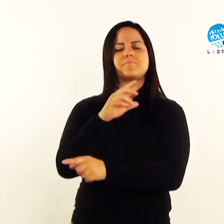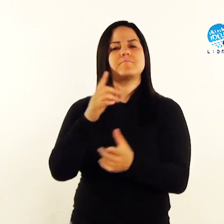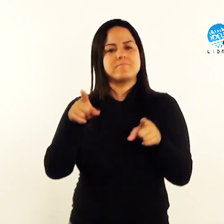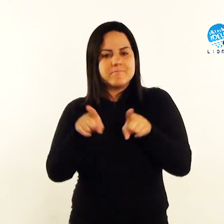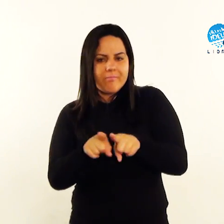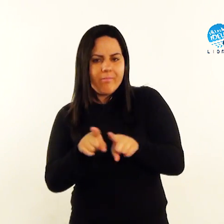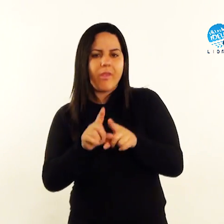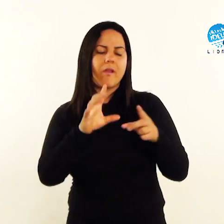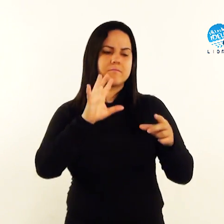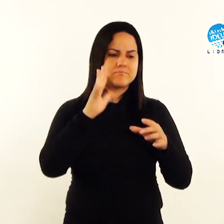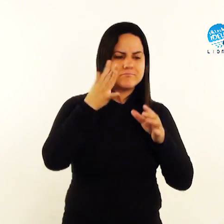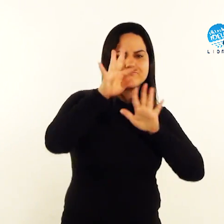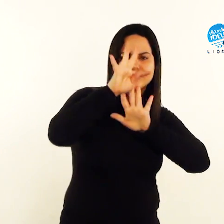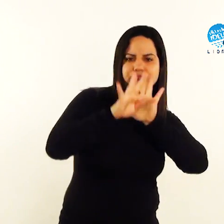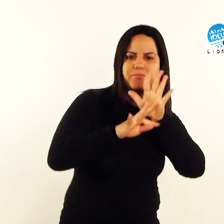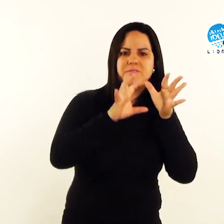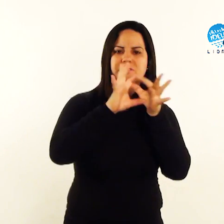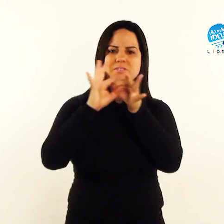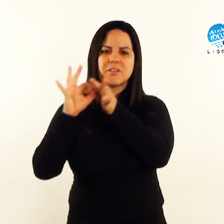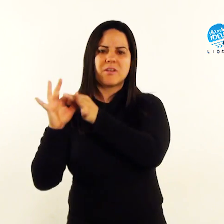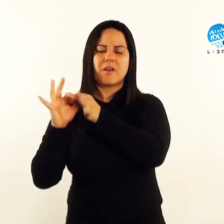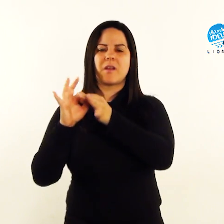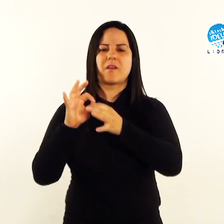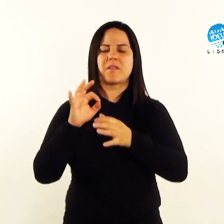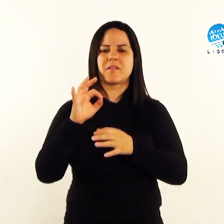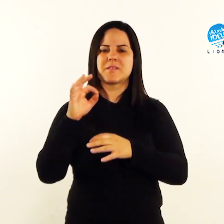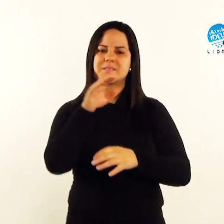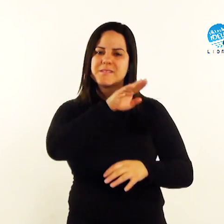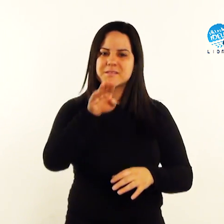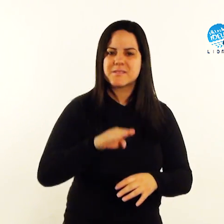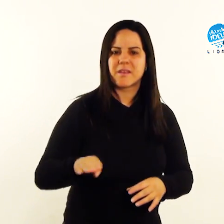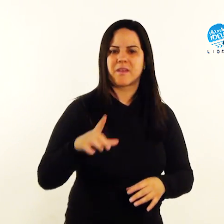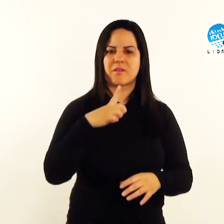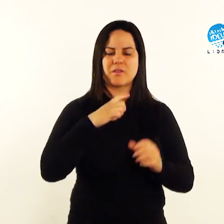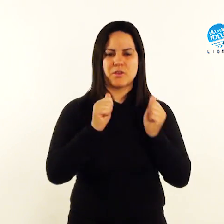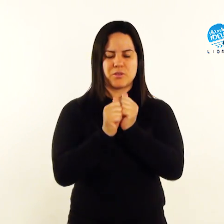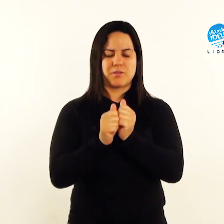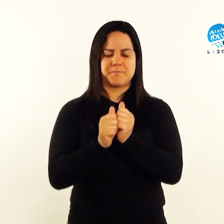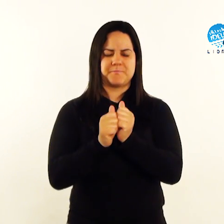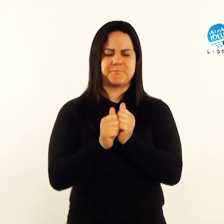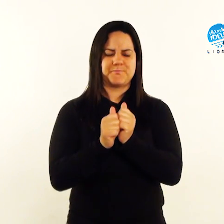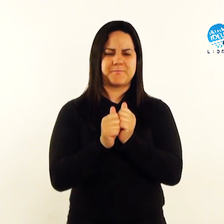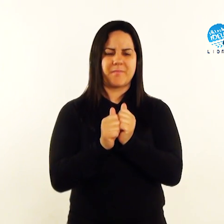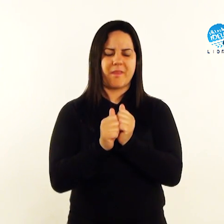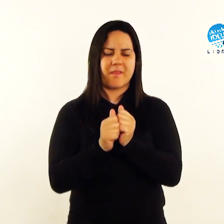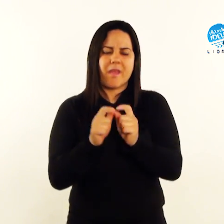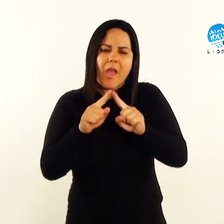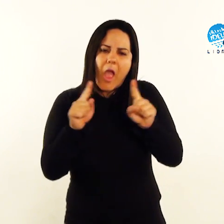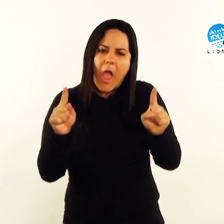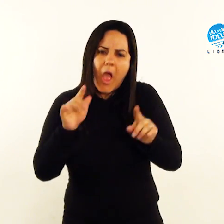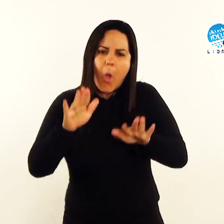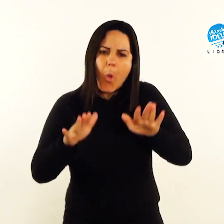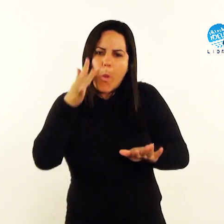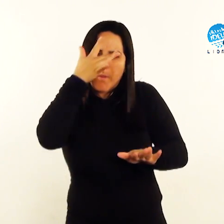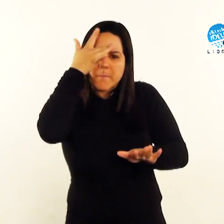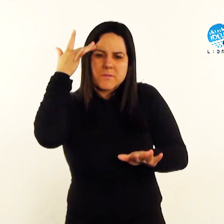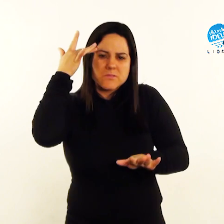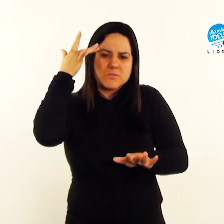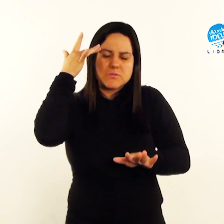vai aparecer. O que a gente pode entender é que algumas pessoas começaram a caminhar na frente de